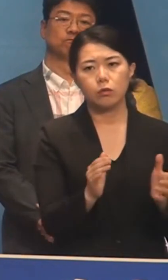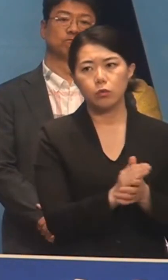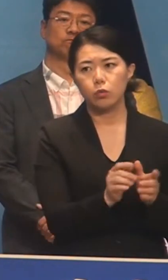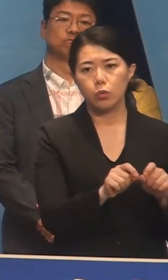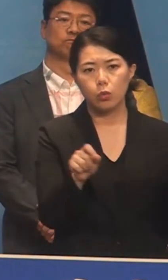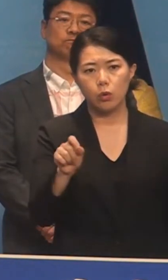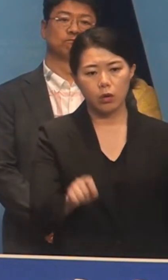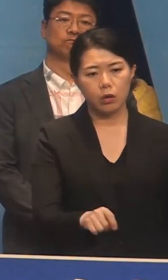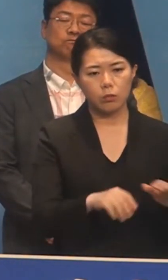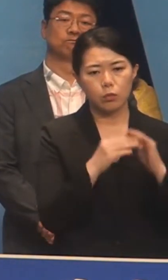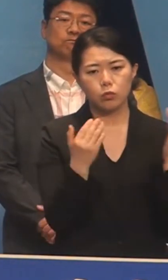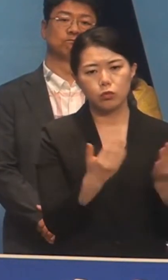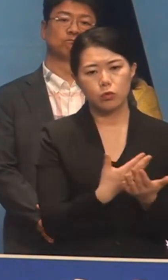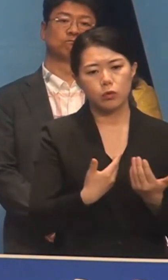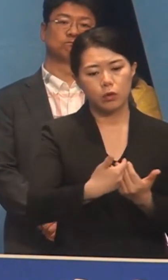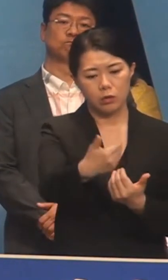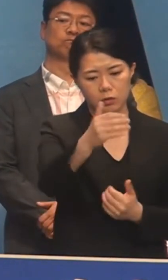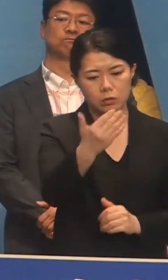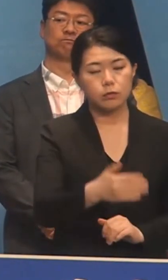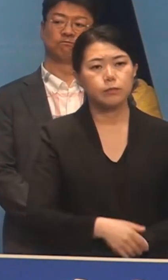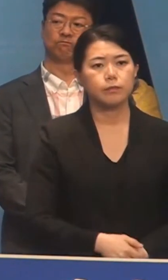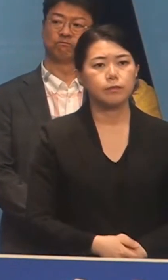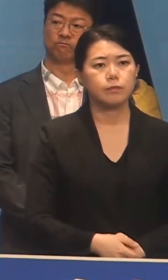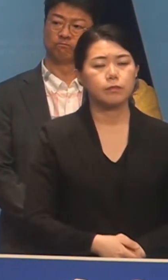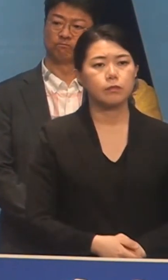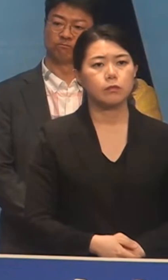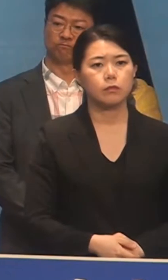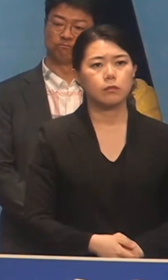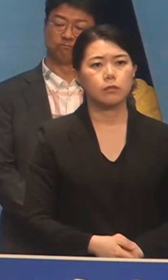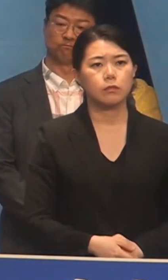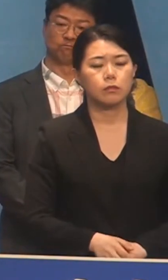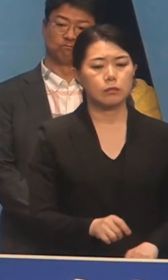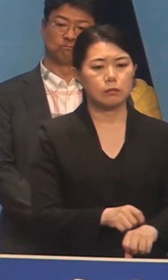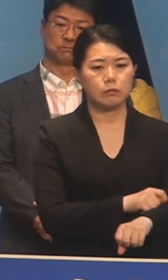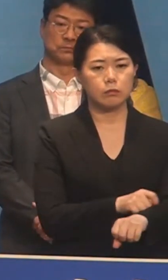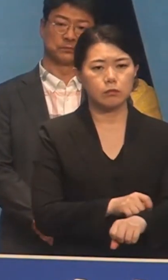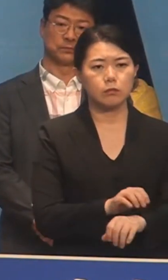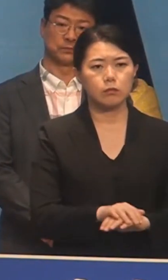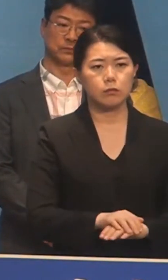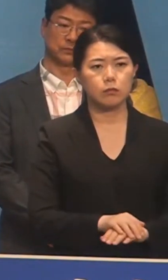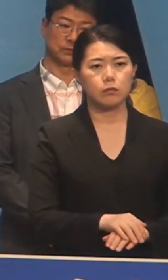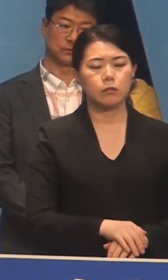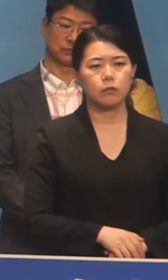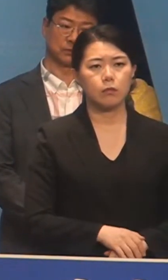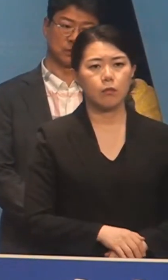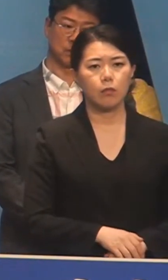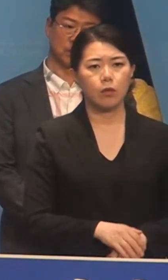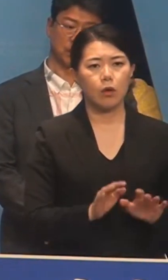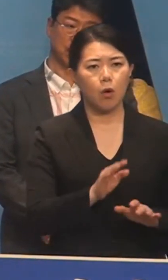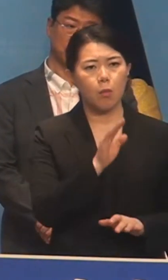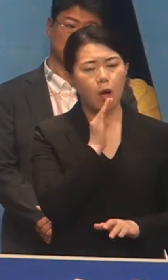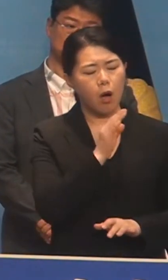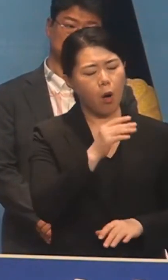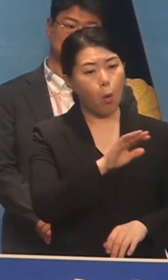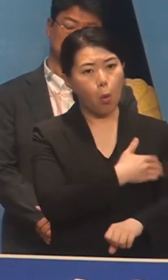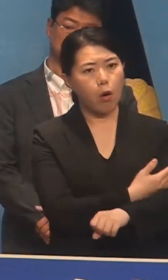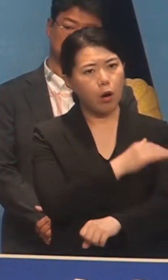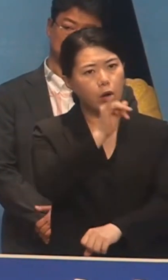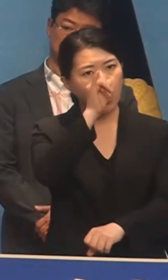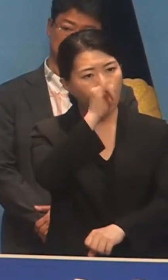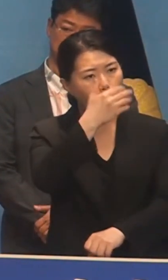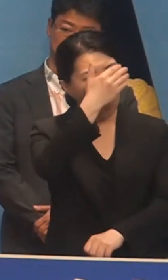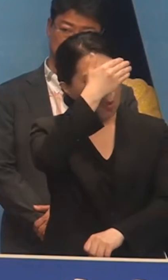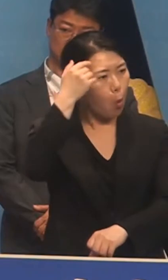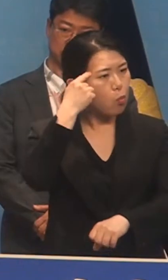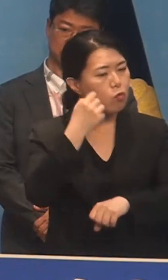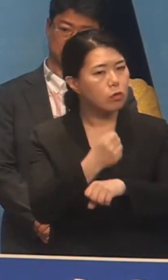동료들을 떠나보내야 했습니다. 특히 적지 않은 수의 유능한 젊은